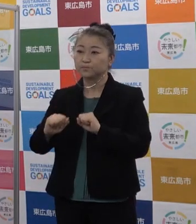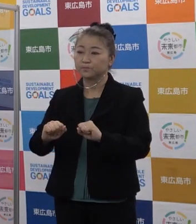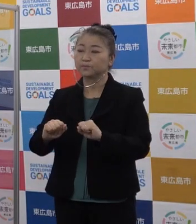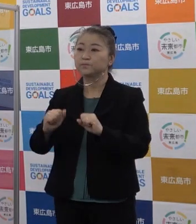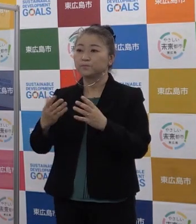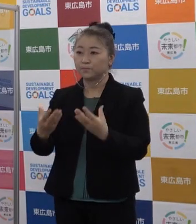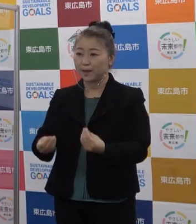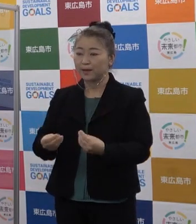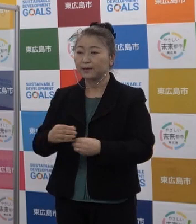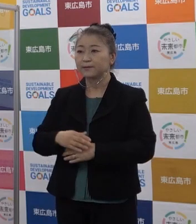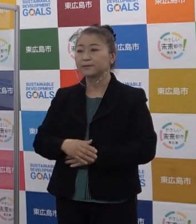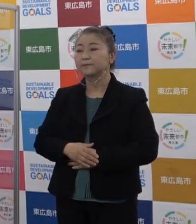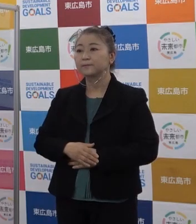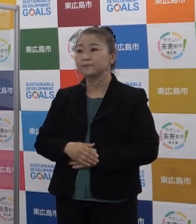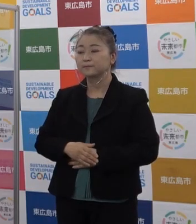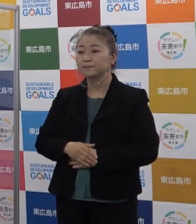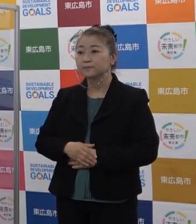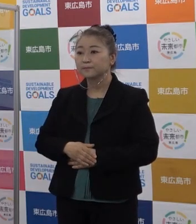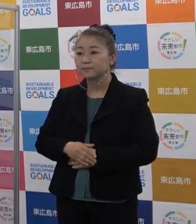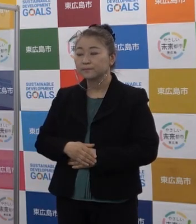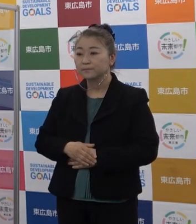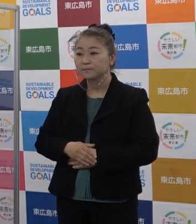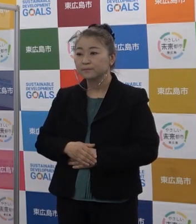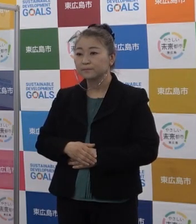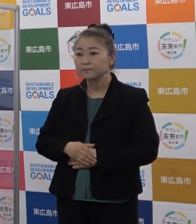しました。で、